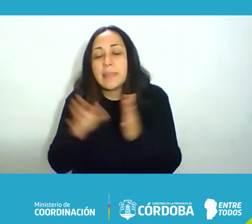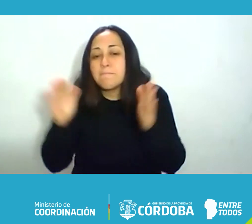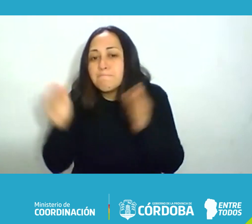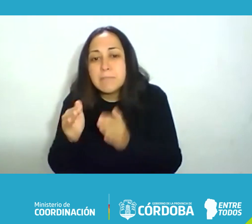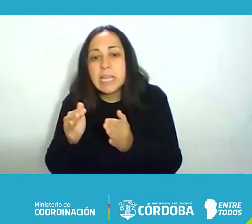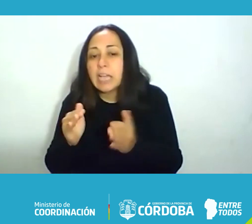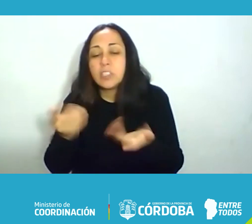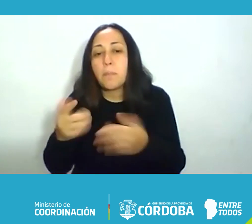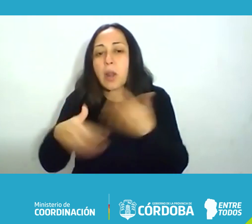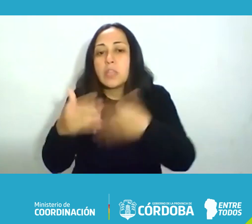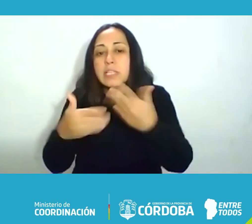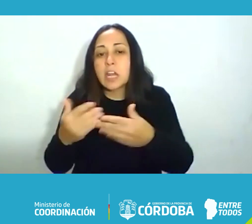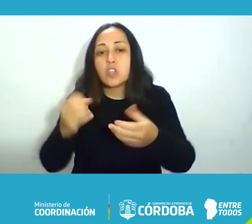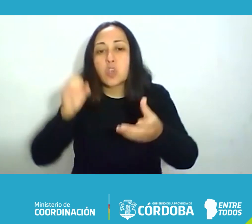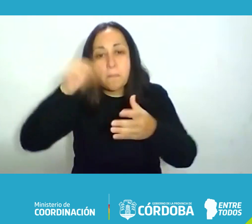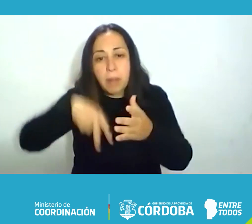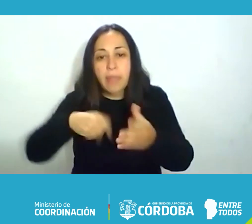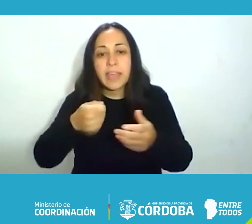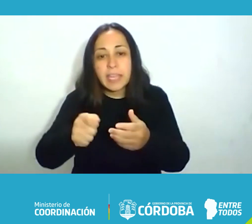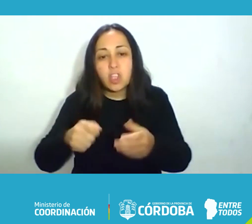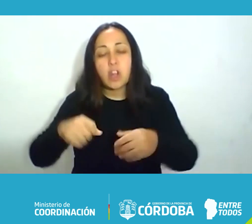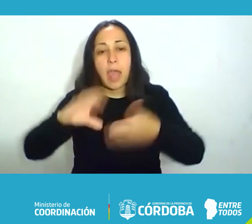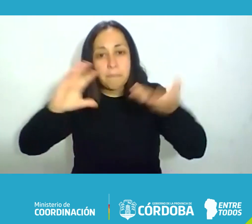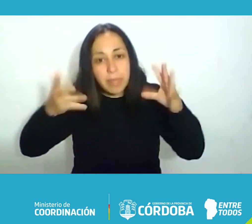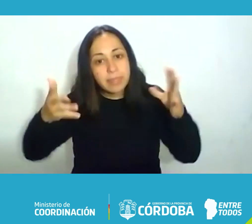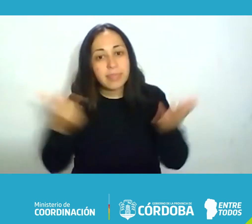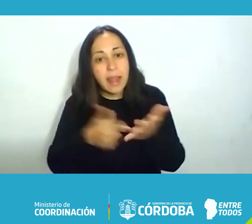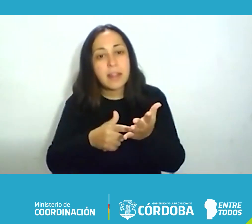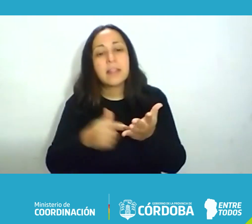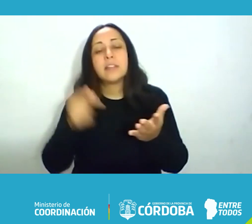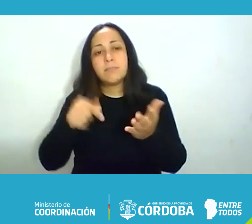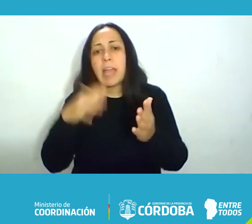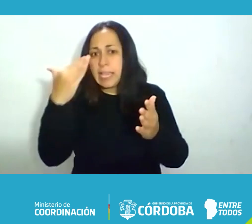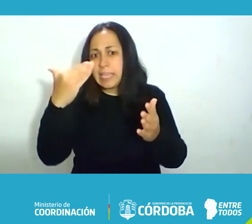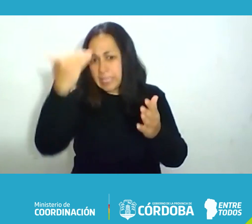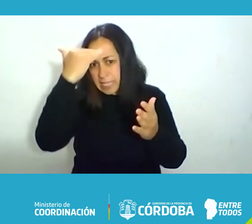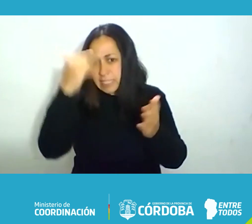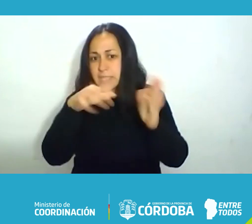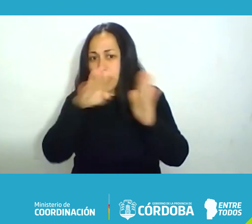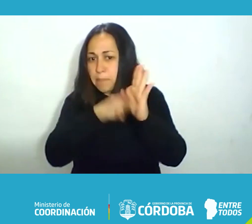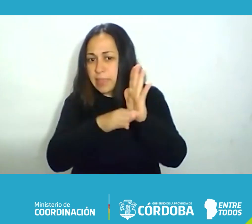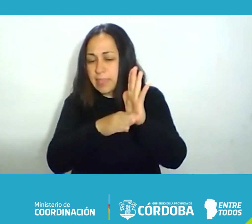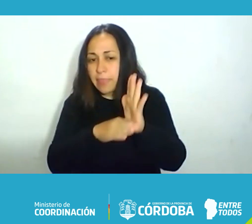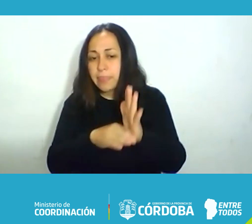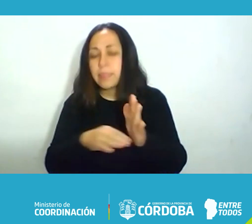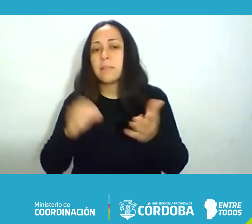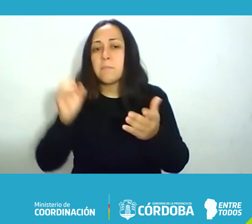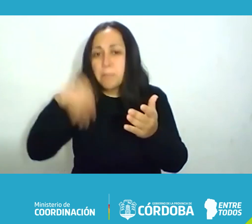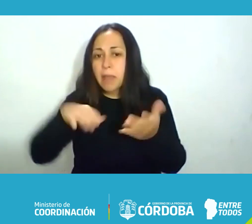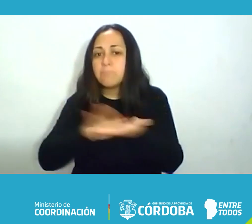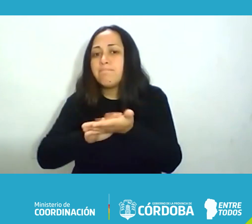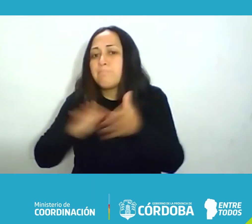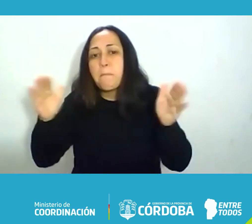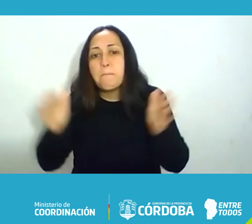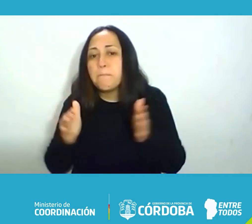Para eso se desarrolla el plan de gestión ambiental que incluye la mitigación. Se establecieron 15 medidas de mitigación que se presentan en fichas diferentes. Menciona